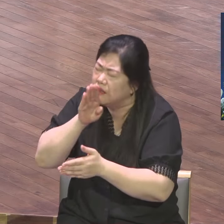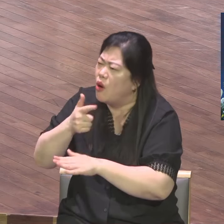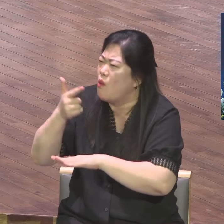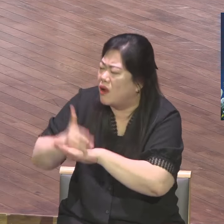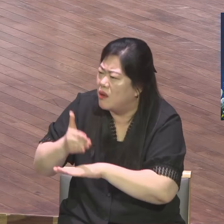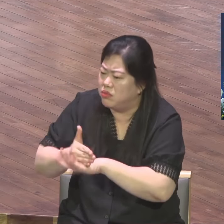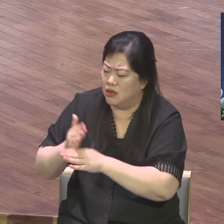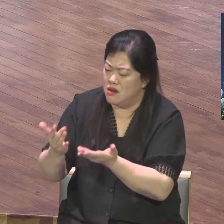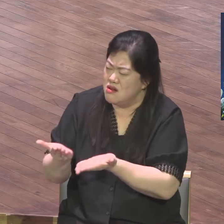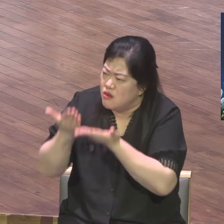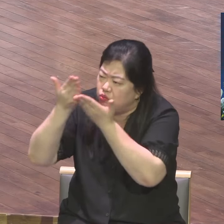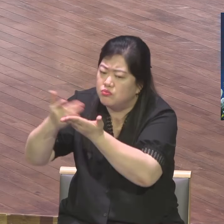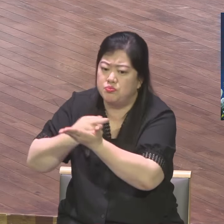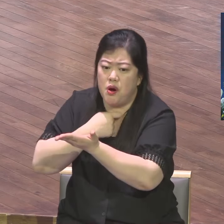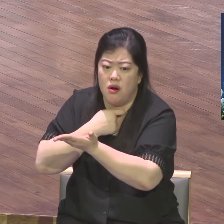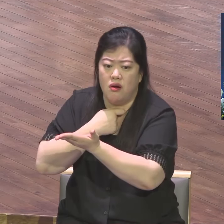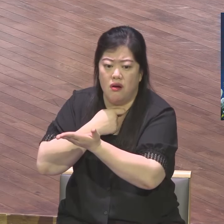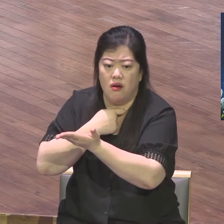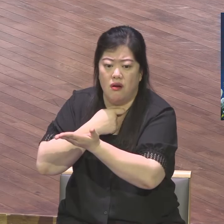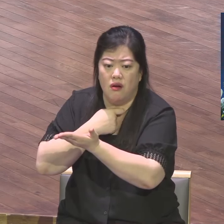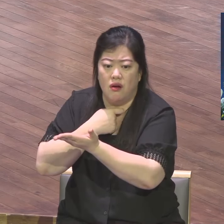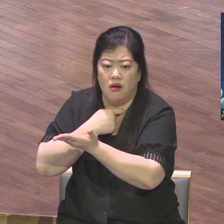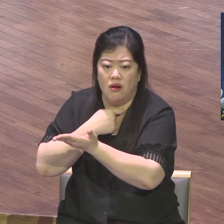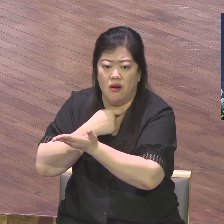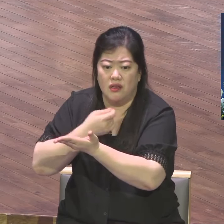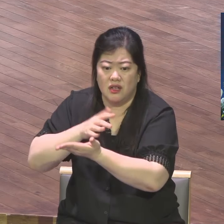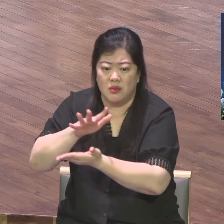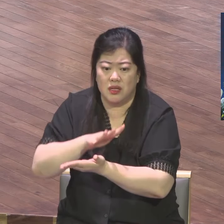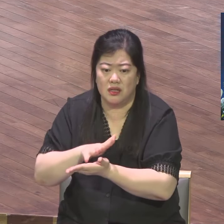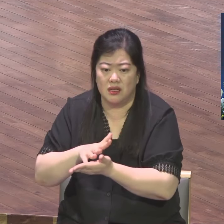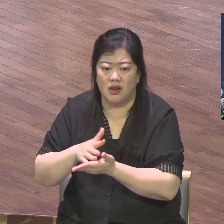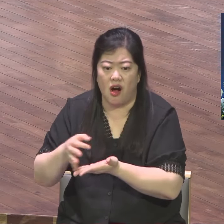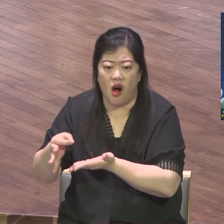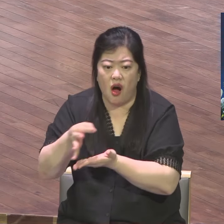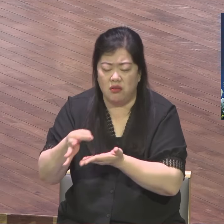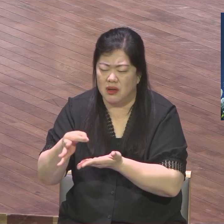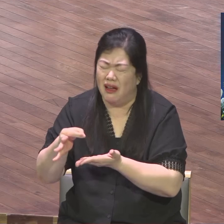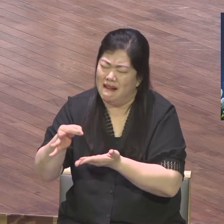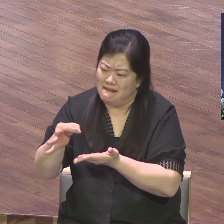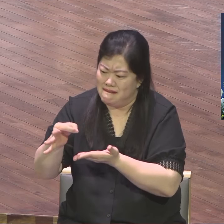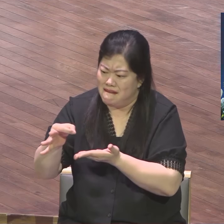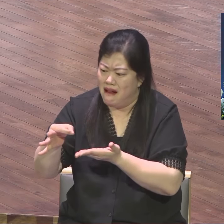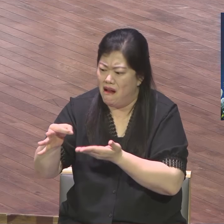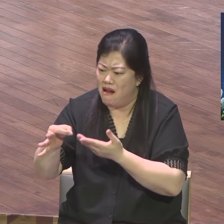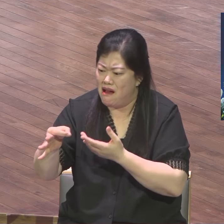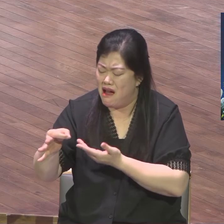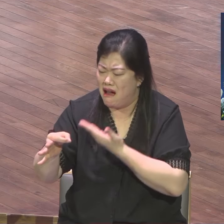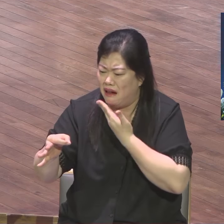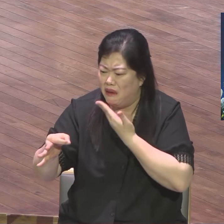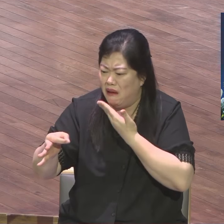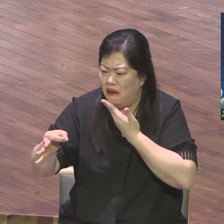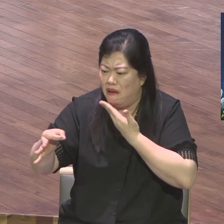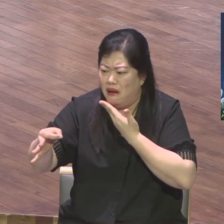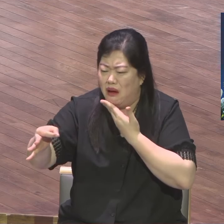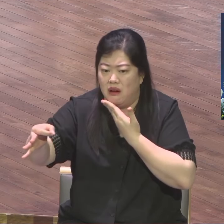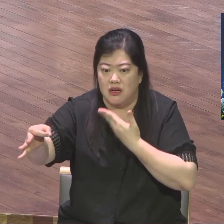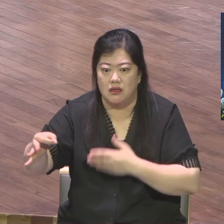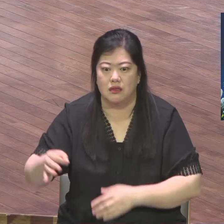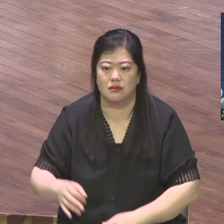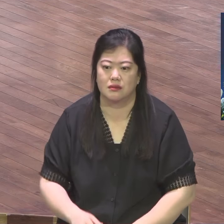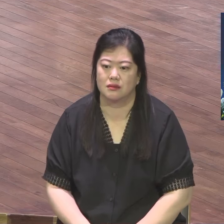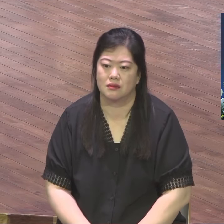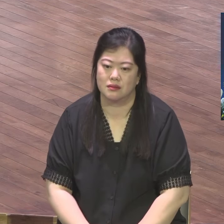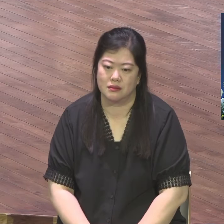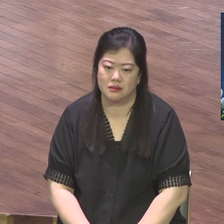싶었어. 이러면 가진 적 있어요? 요즘 말이지 우리 교회 헌금을 안 돌립니다.